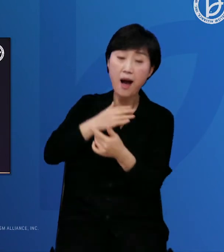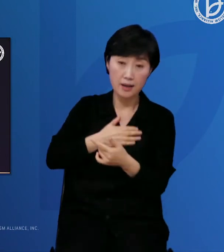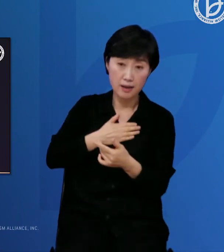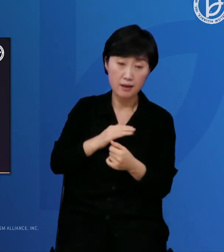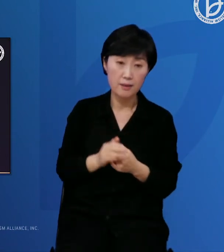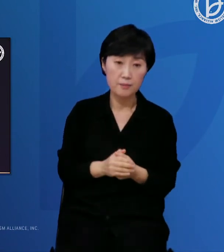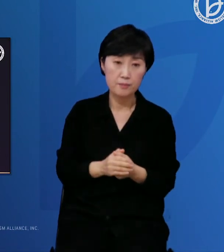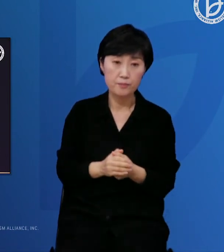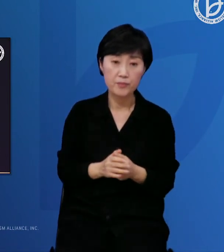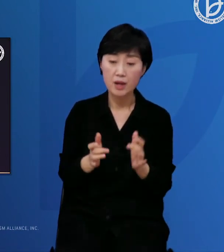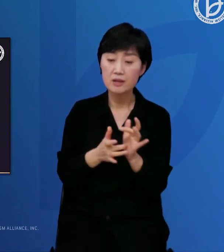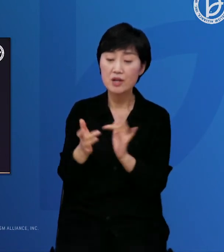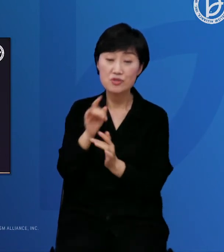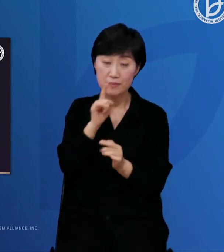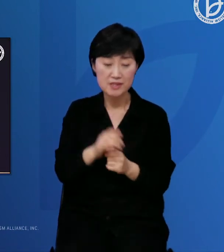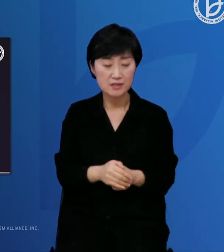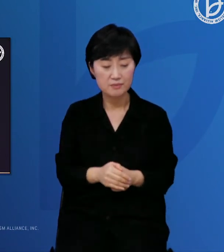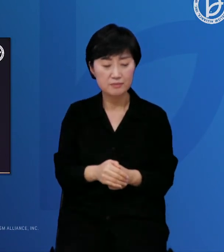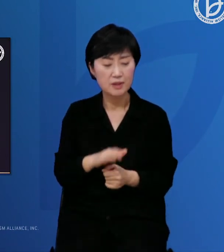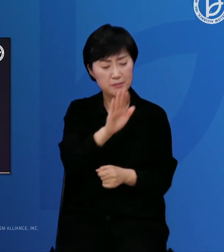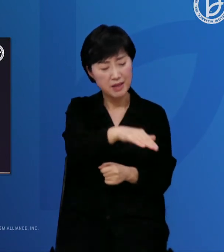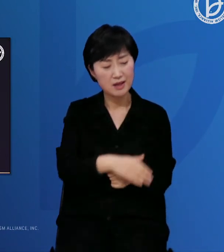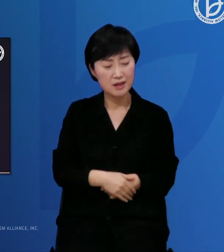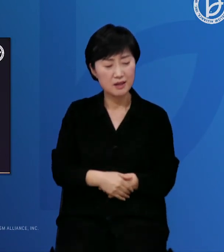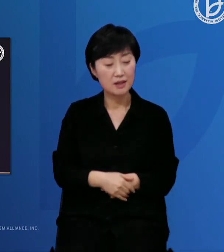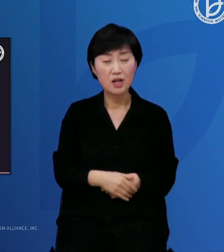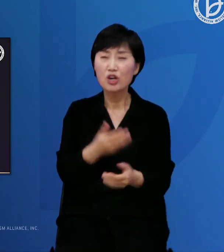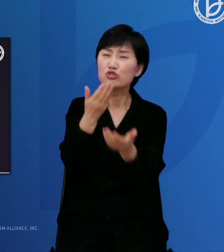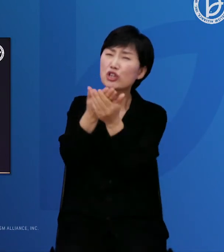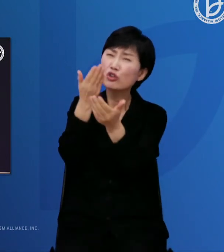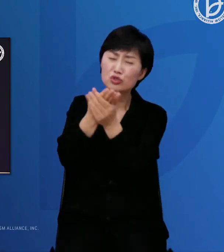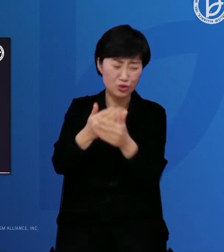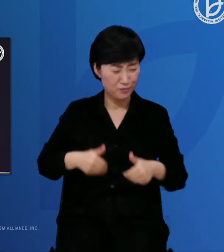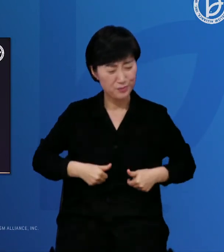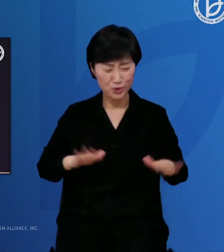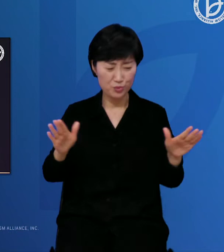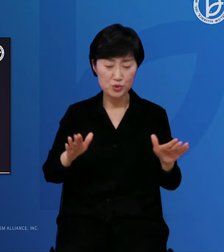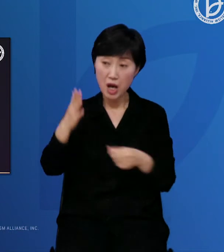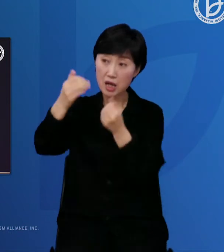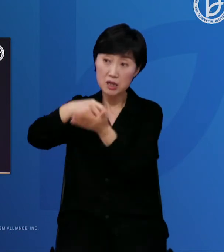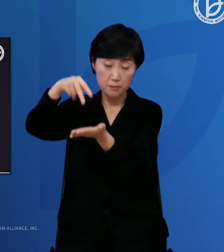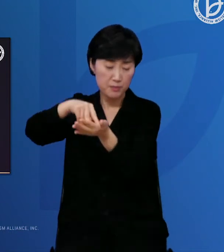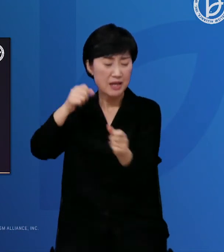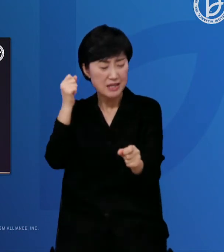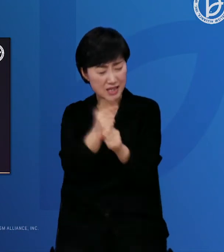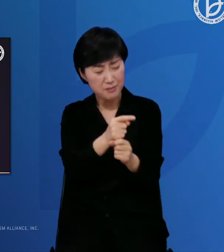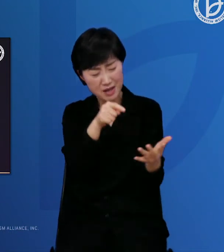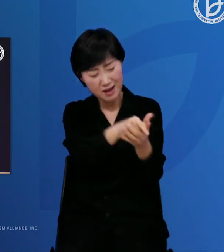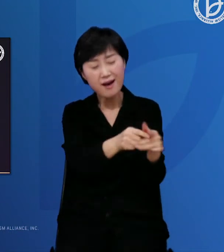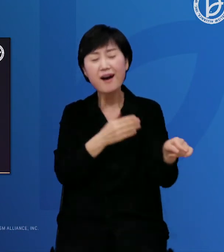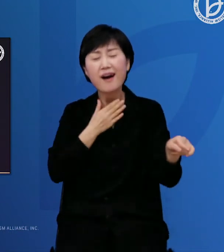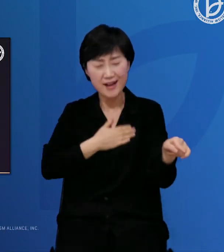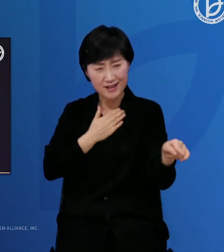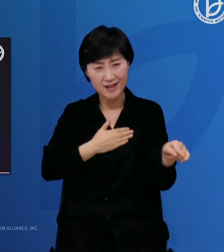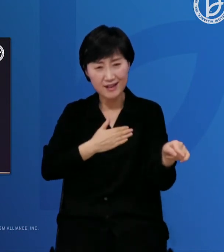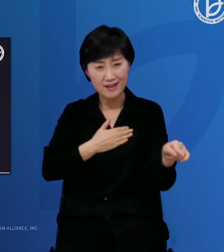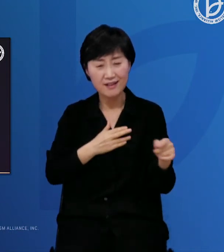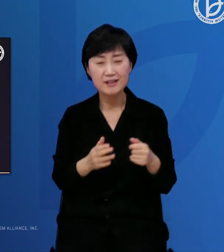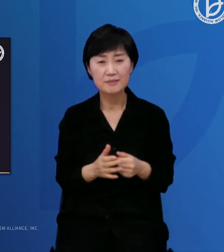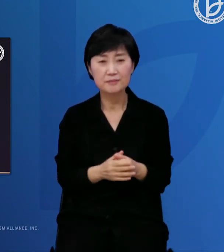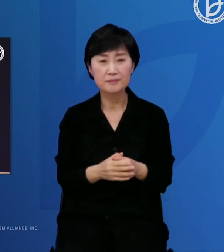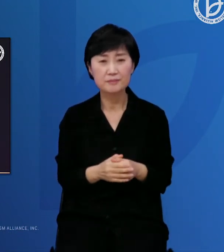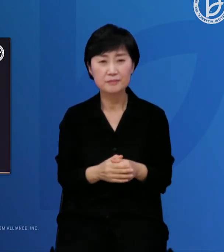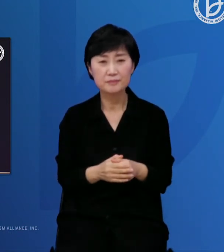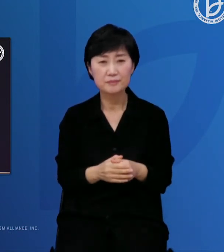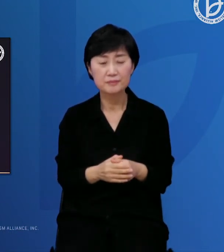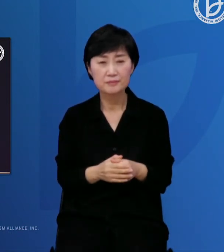너희들이 뭐 달라고 안 해도 알고 있다고 했잖아요. And we see that at times we don't need to pray before God because God already knows our every needs. That's what Jesus himself said in the book of